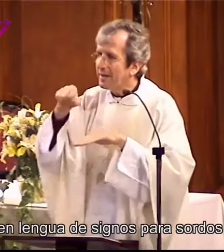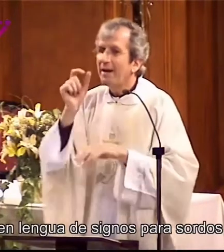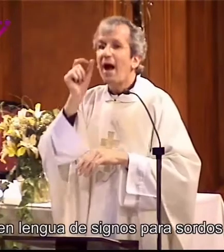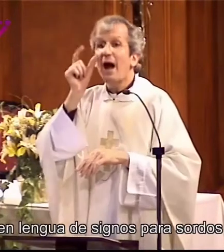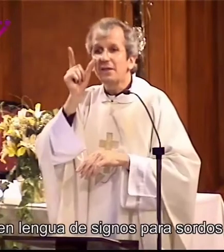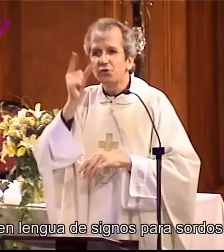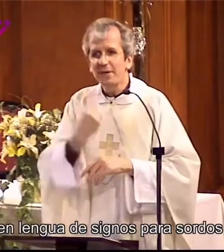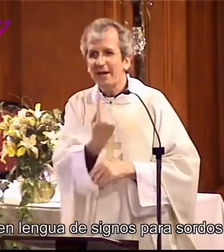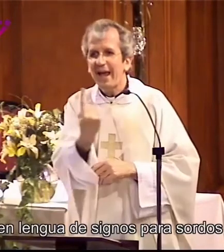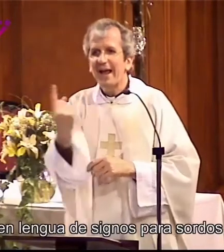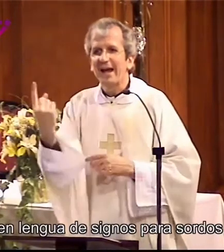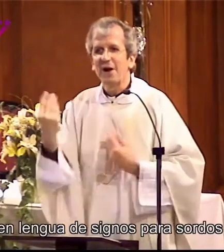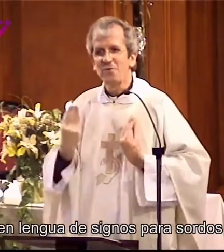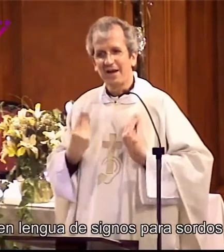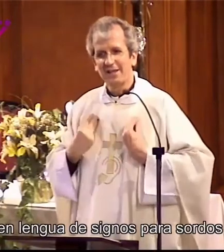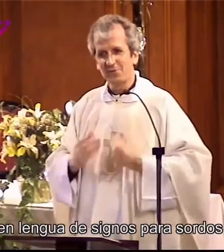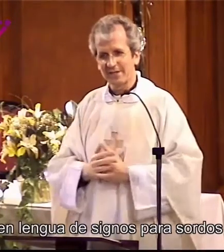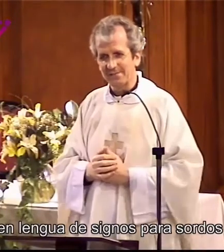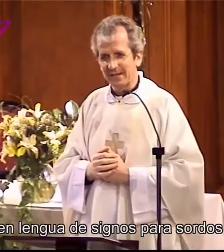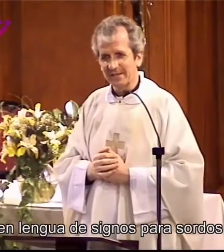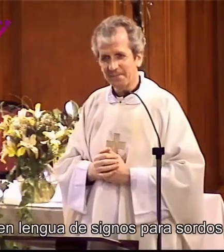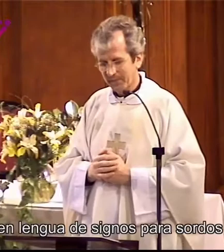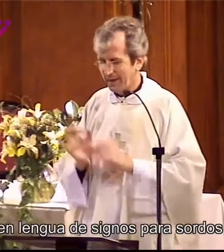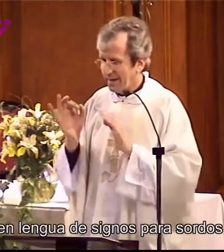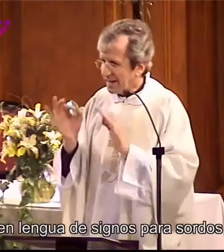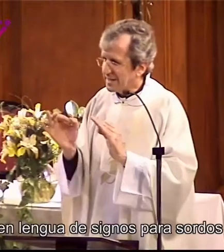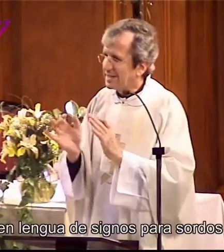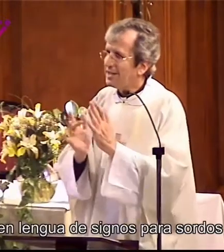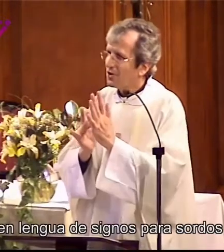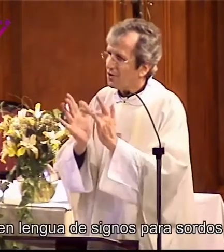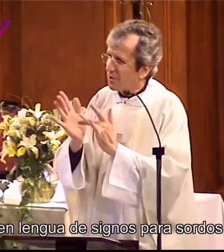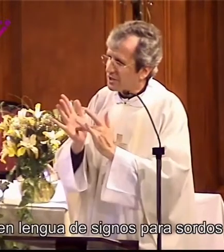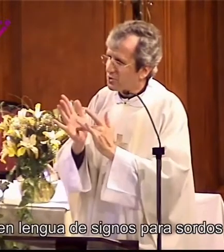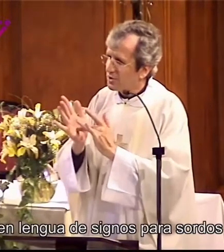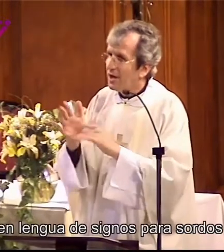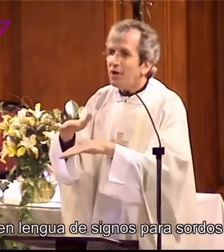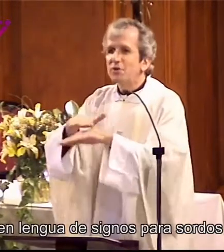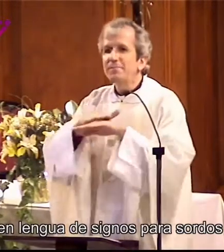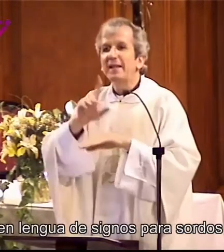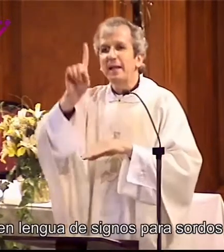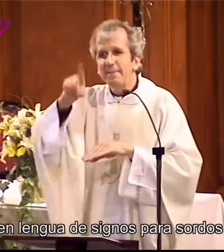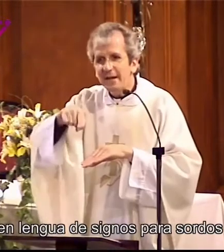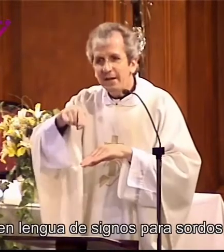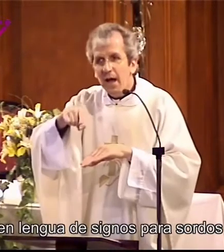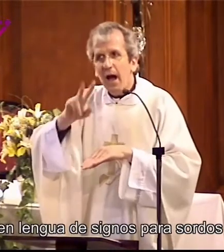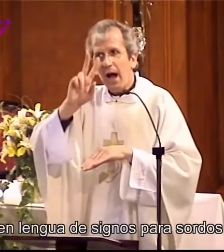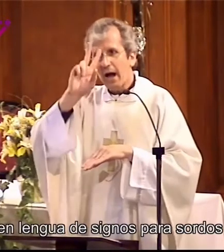a descubrir en cada una de nuestras vidas. Es así como Jesús nos invita también a